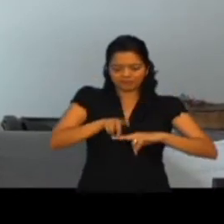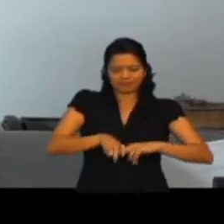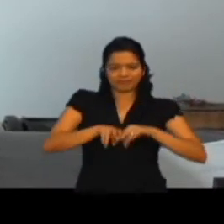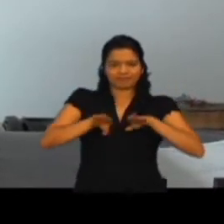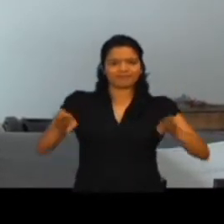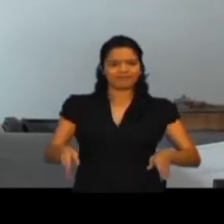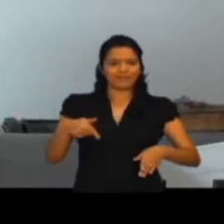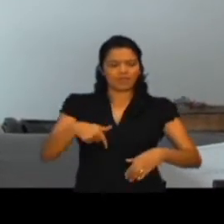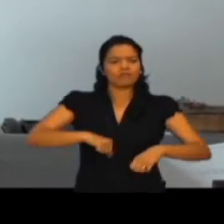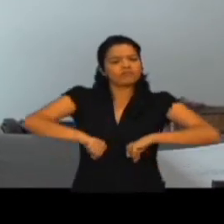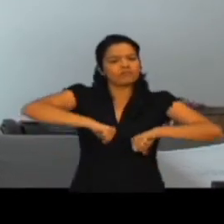ven, sentada,